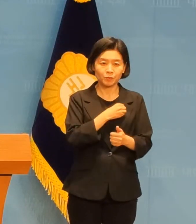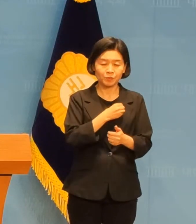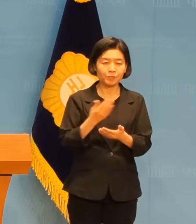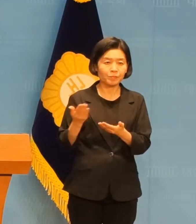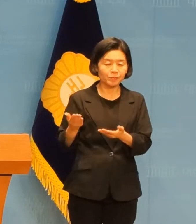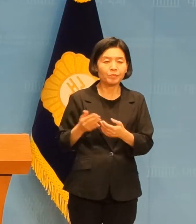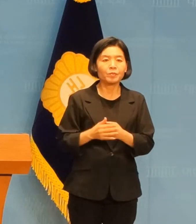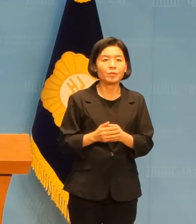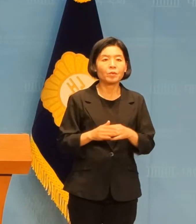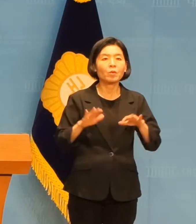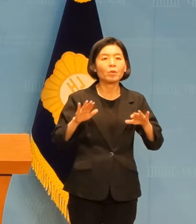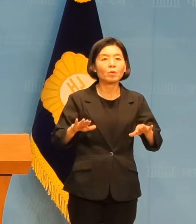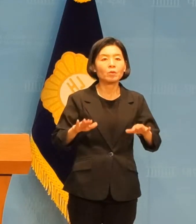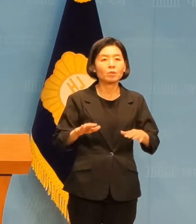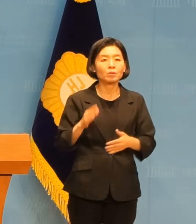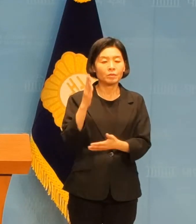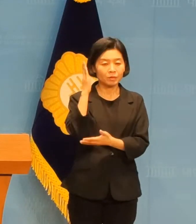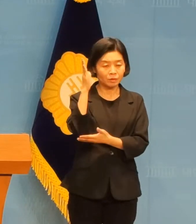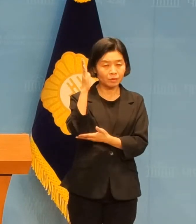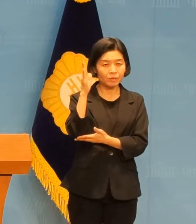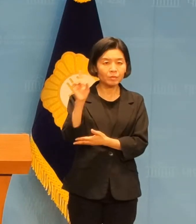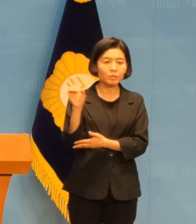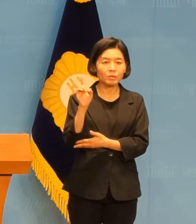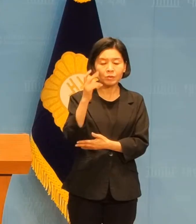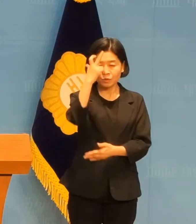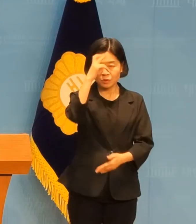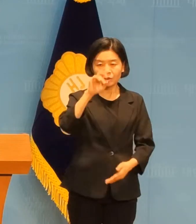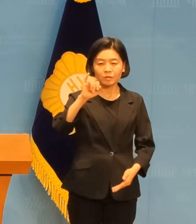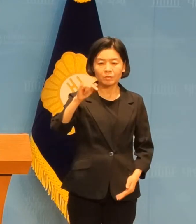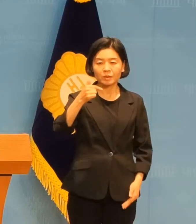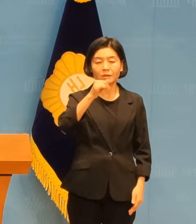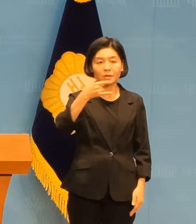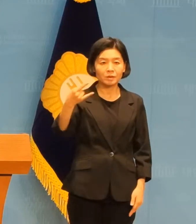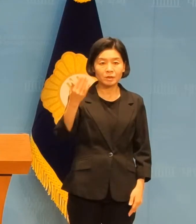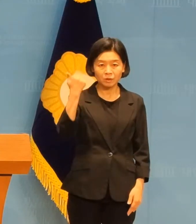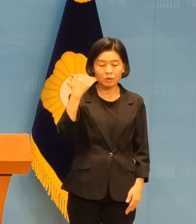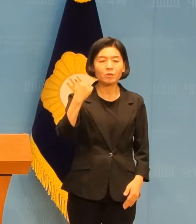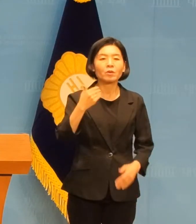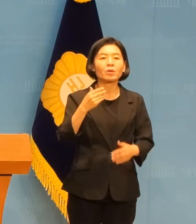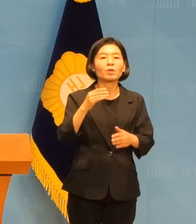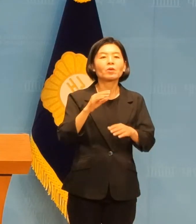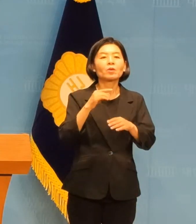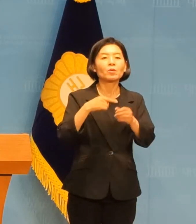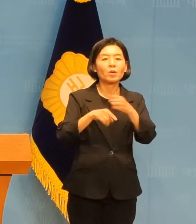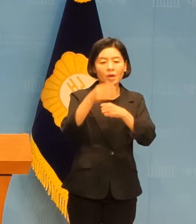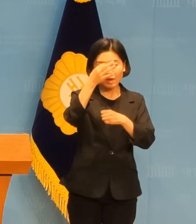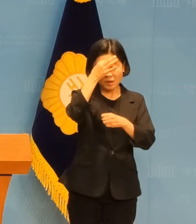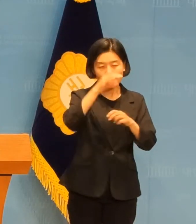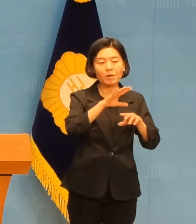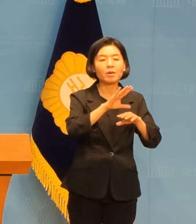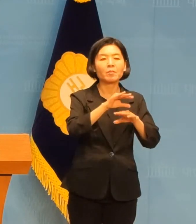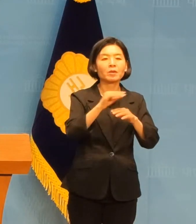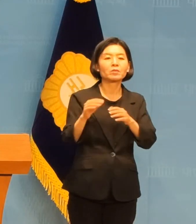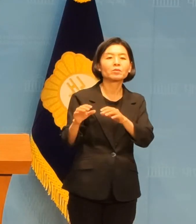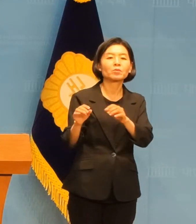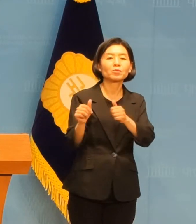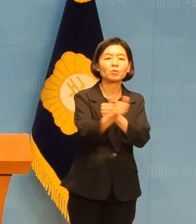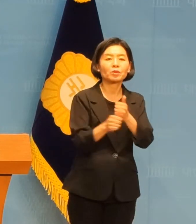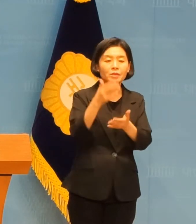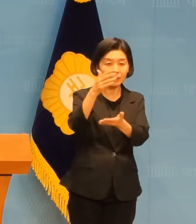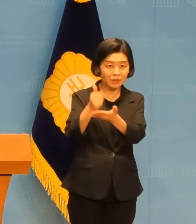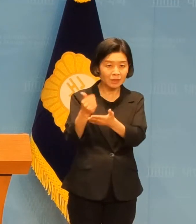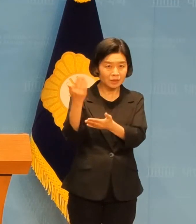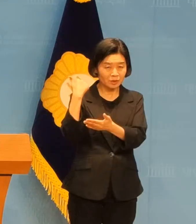오늘 기자회견은 우리 최민희 과방위원장이 지난 윤석열 정권의